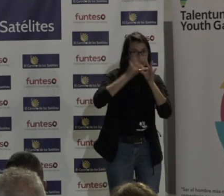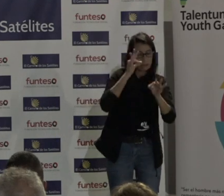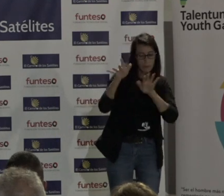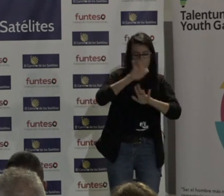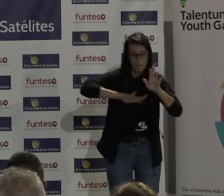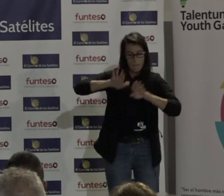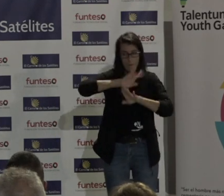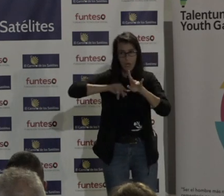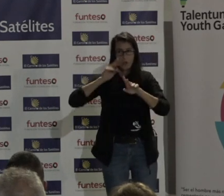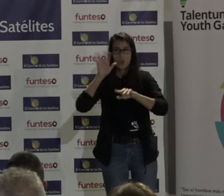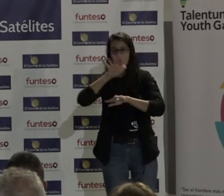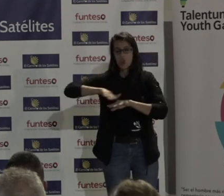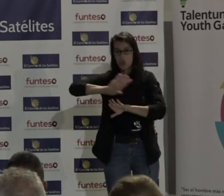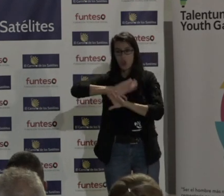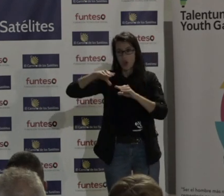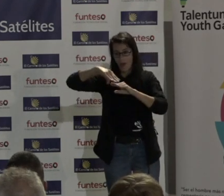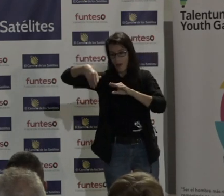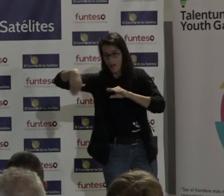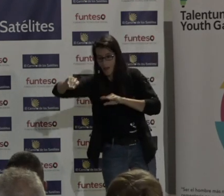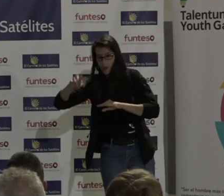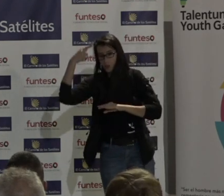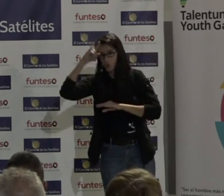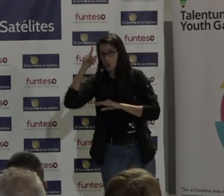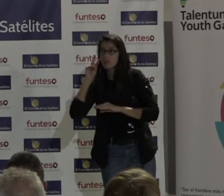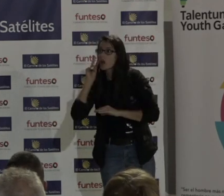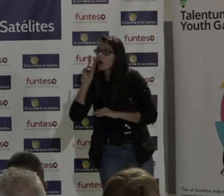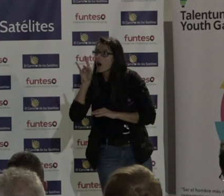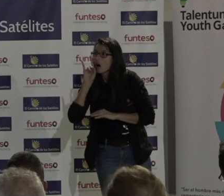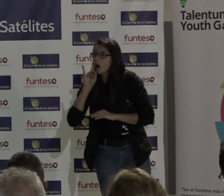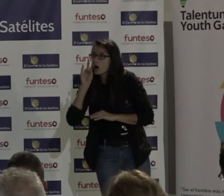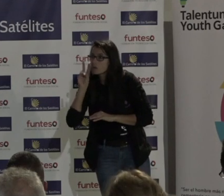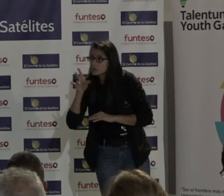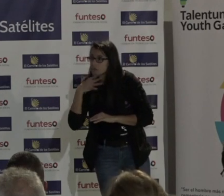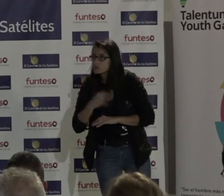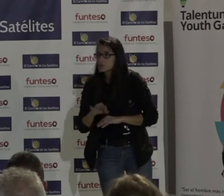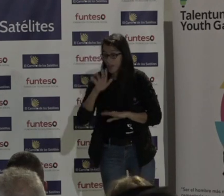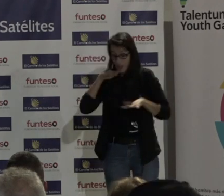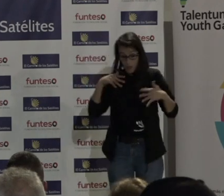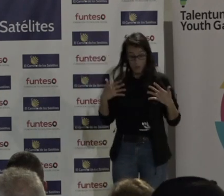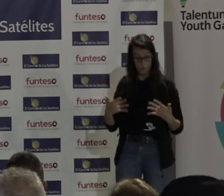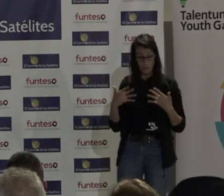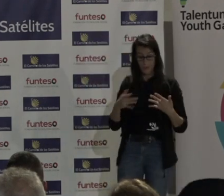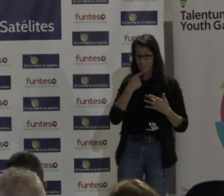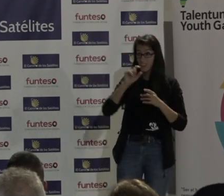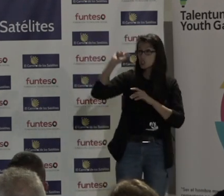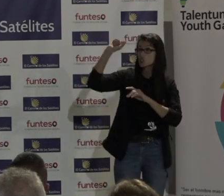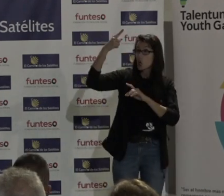se observa en Cabo Tourignan. Es decir, aún hoy hay recuerdo de que el